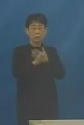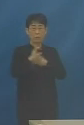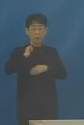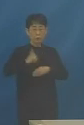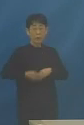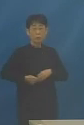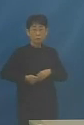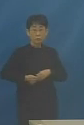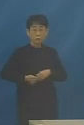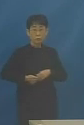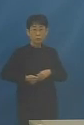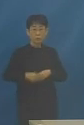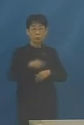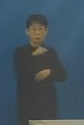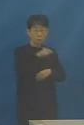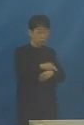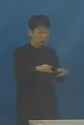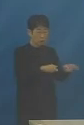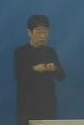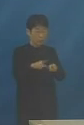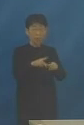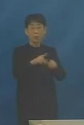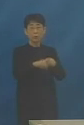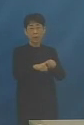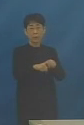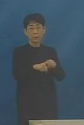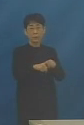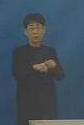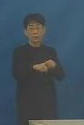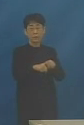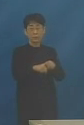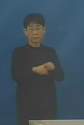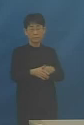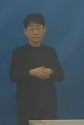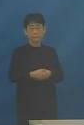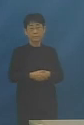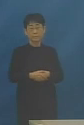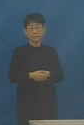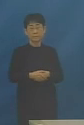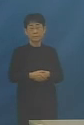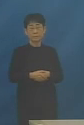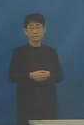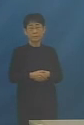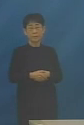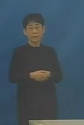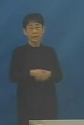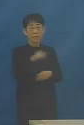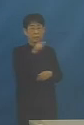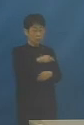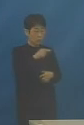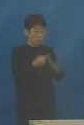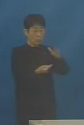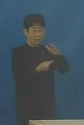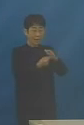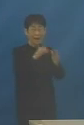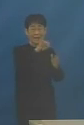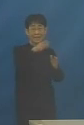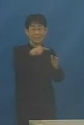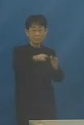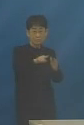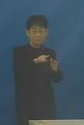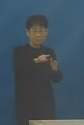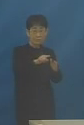制度えデビューてというあの会員がございますがそれ会議委員の選出につきましては